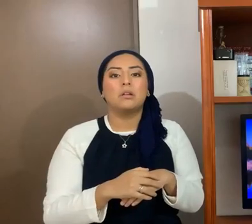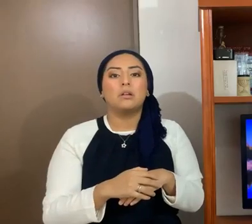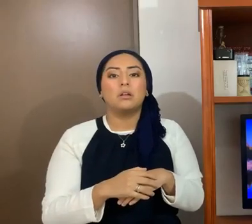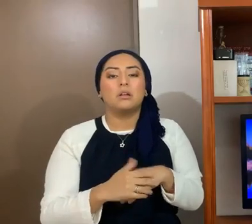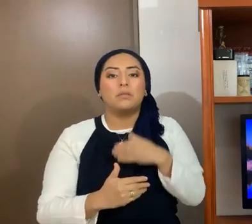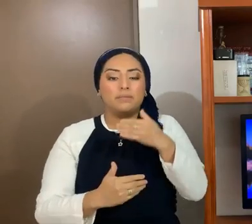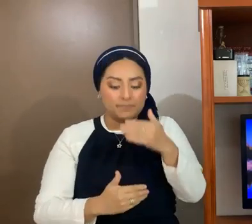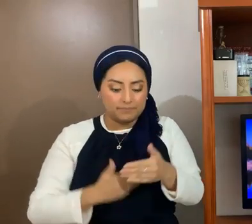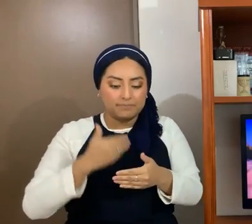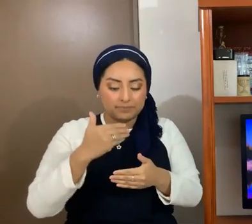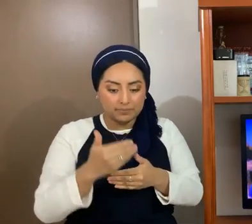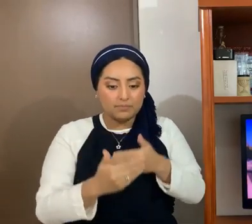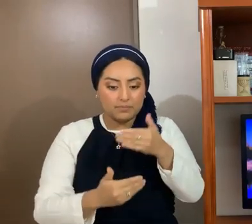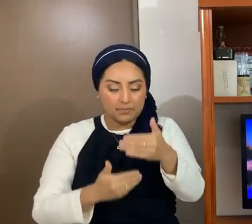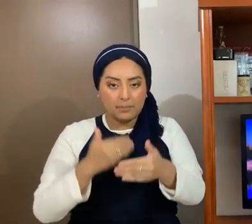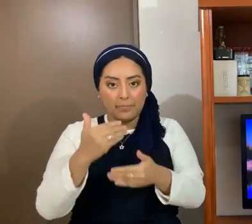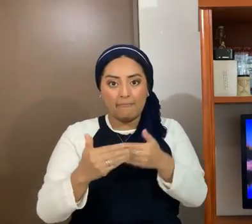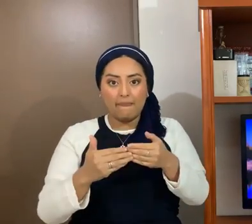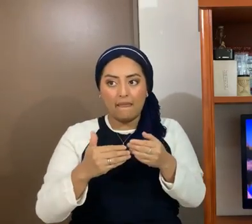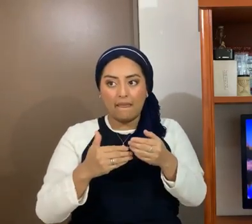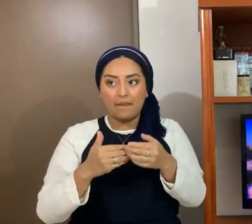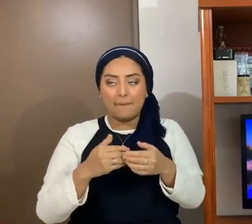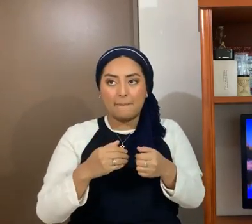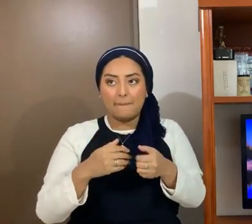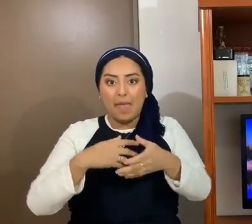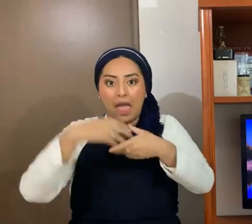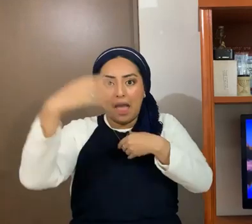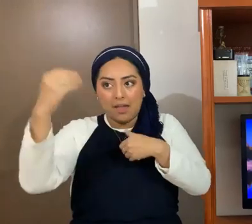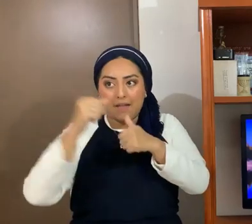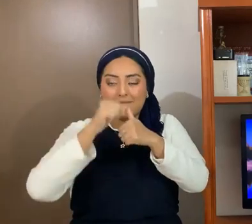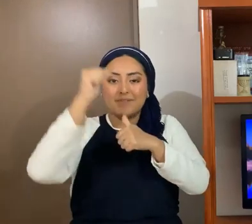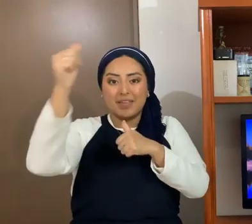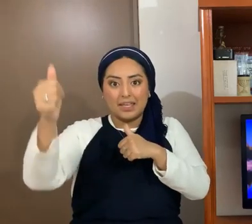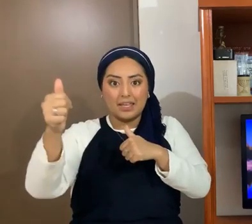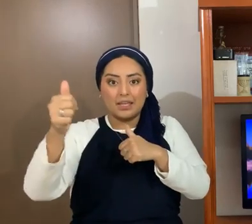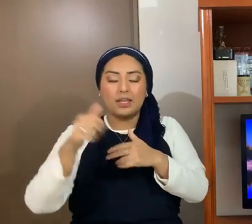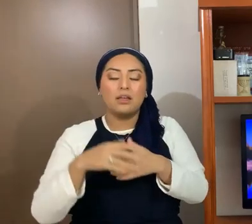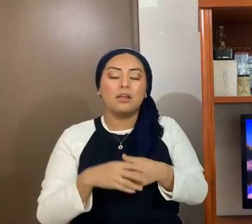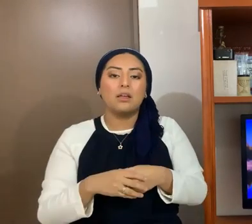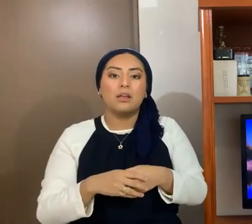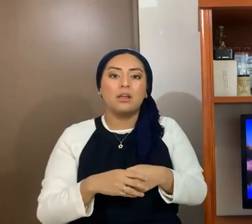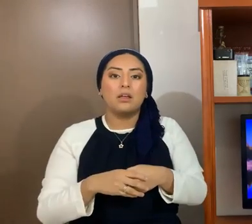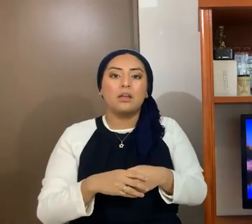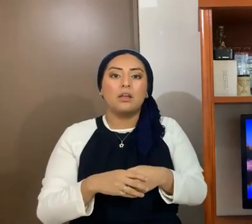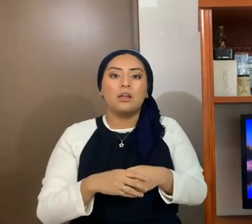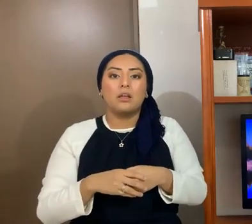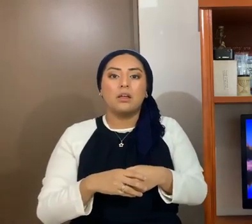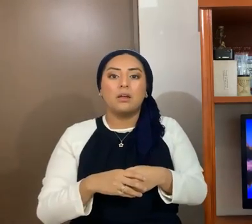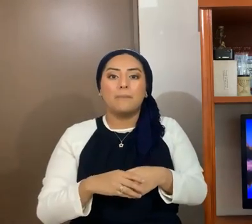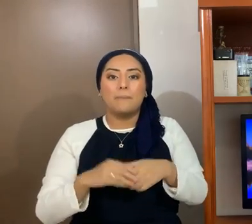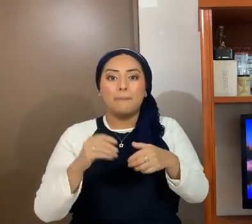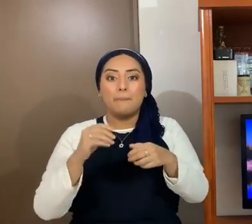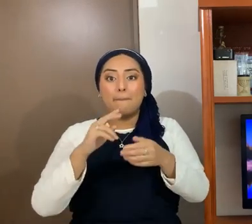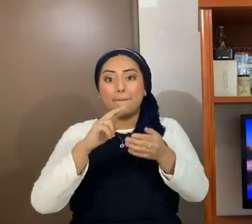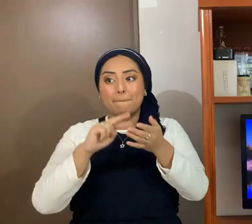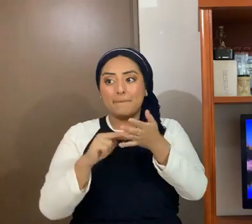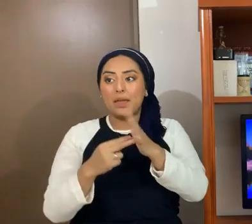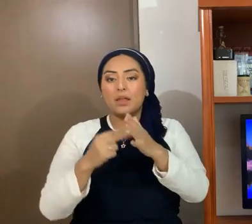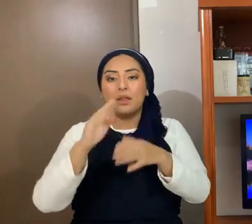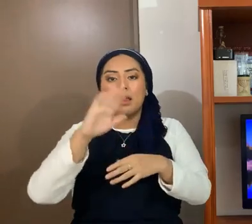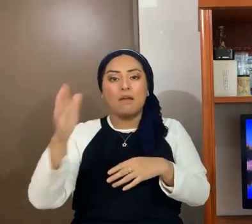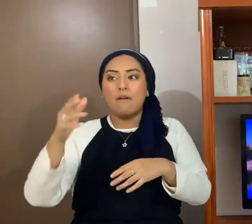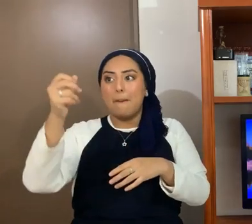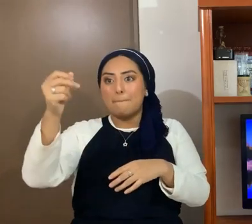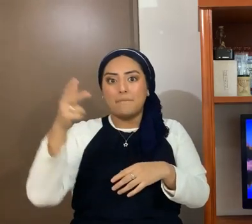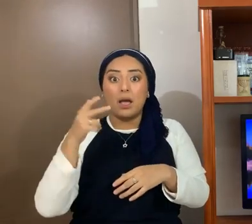paso que se da hacia afuera, vamos a decir, lejos de guardar los mandamientos, podría ser un paso de no retorno, o